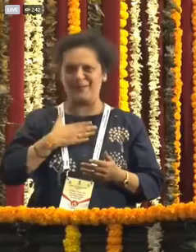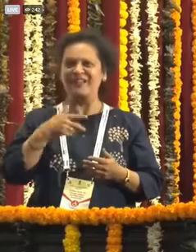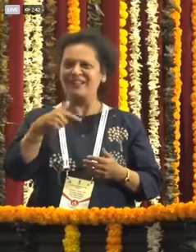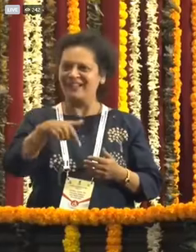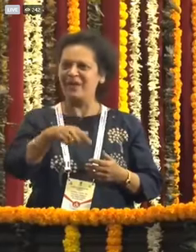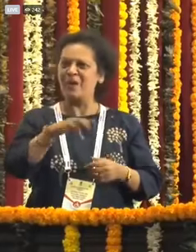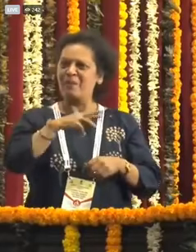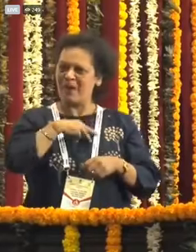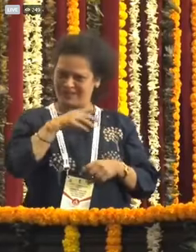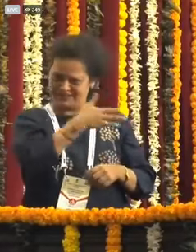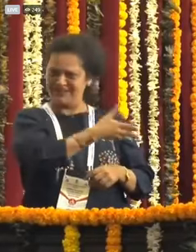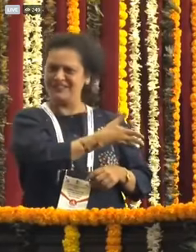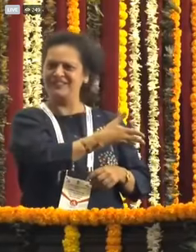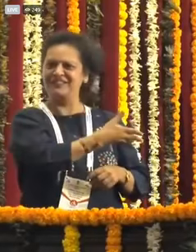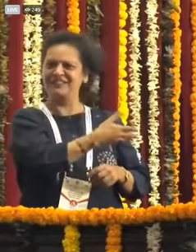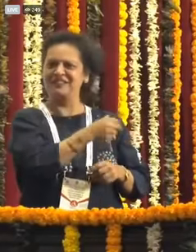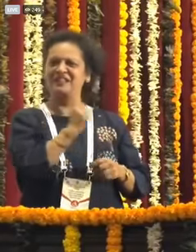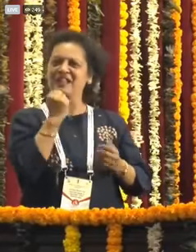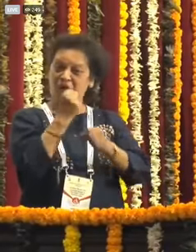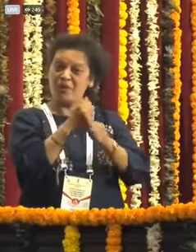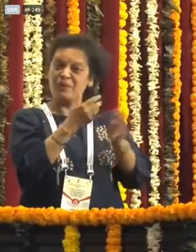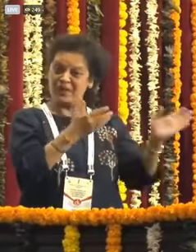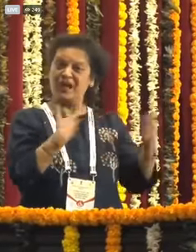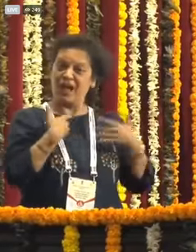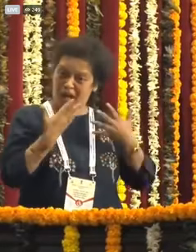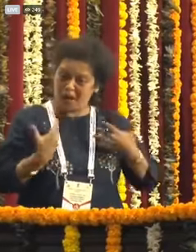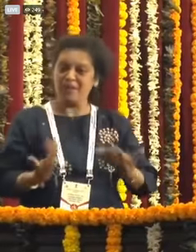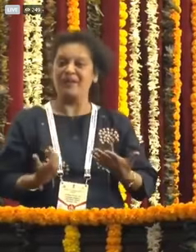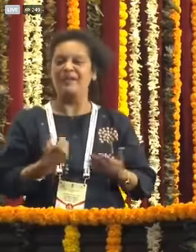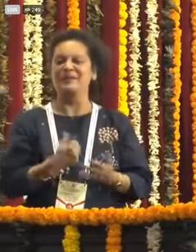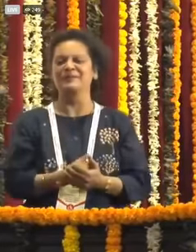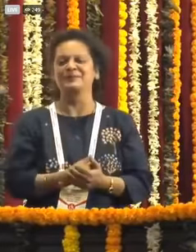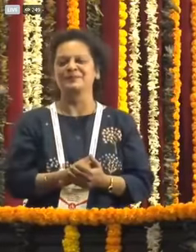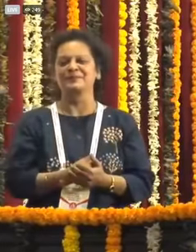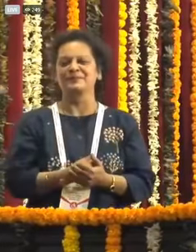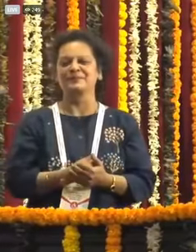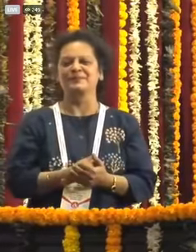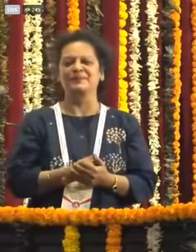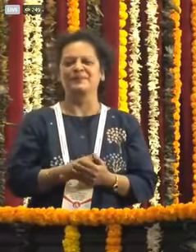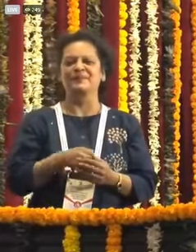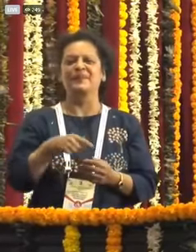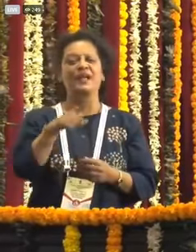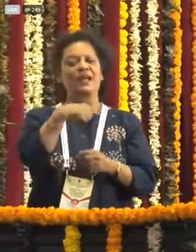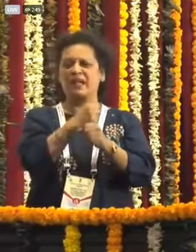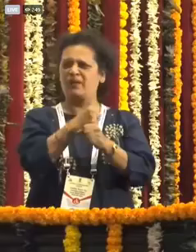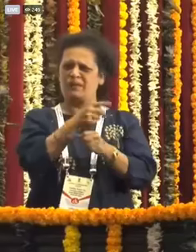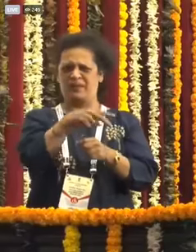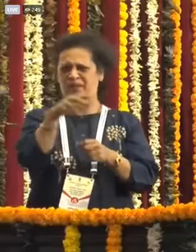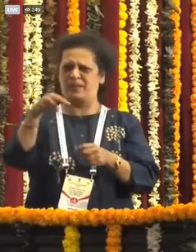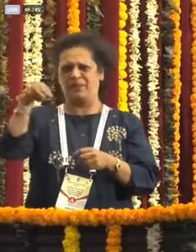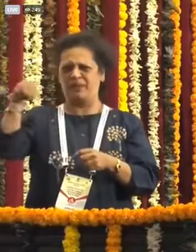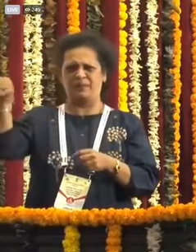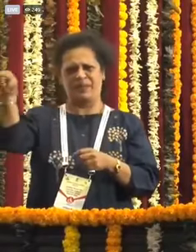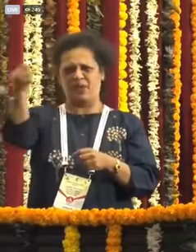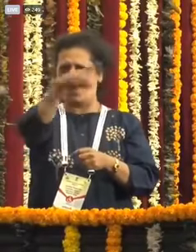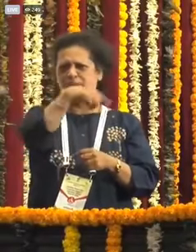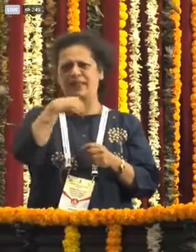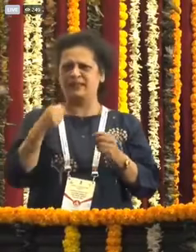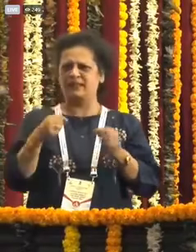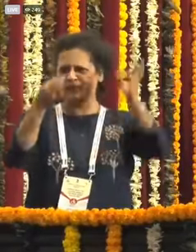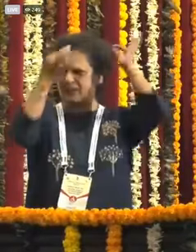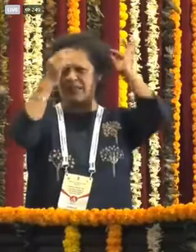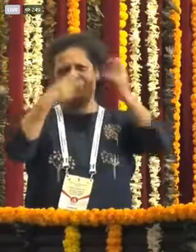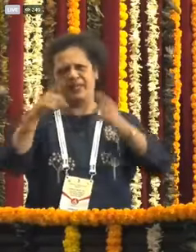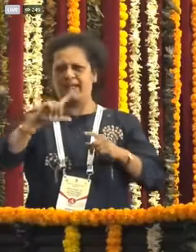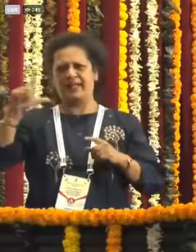आहे, हे आपलं सरकार आहे. या सरकारमध्ये बसलेले जे काही सगळे पदाधिकारी आहेत हे